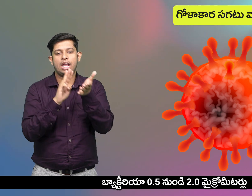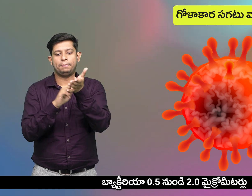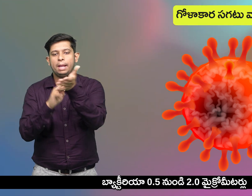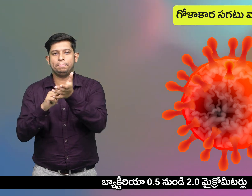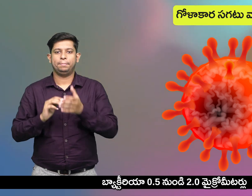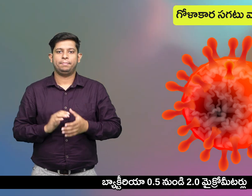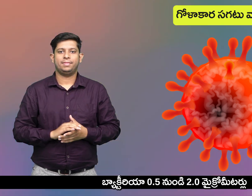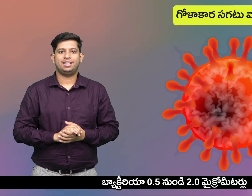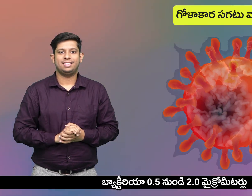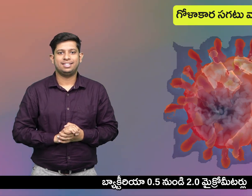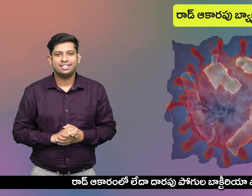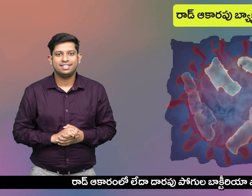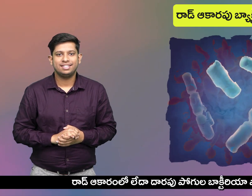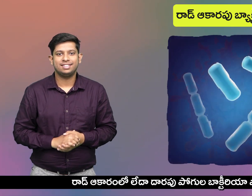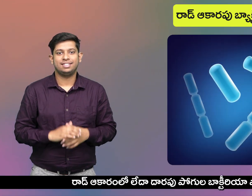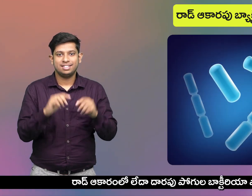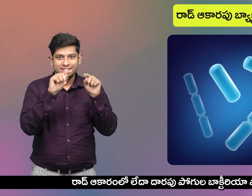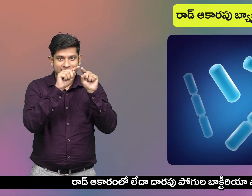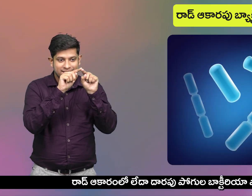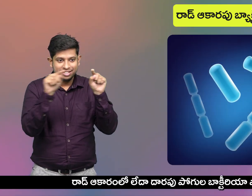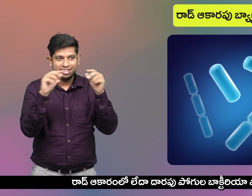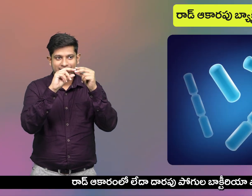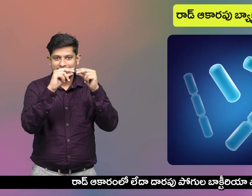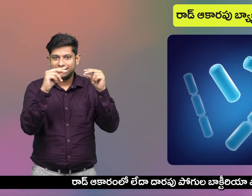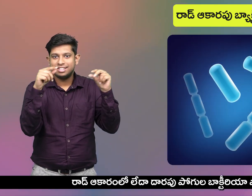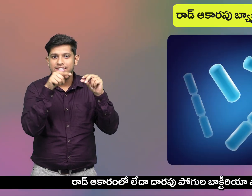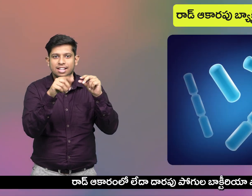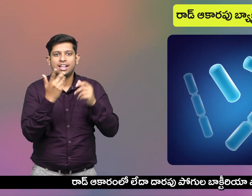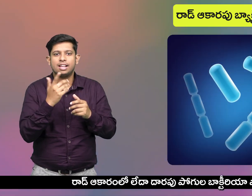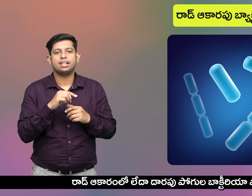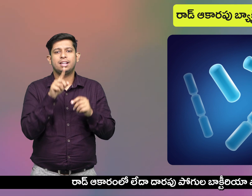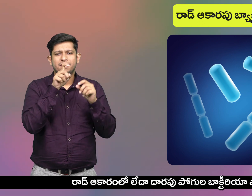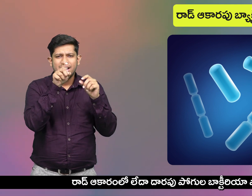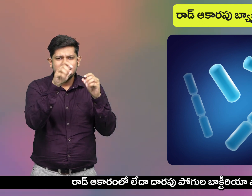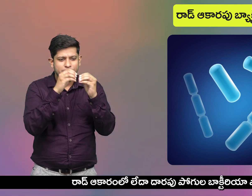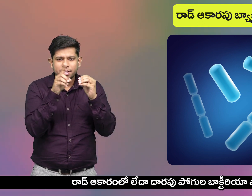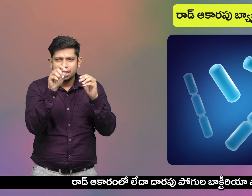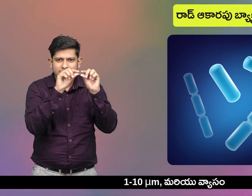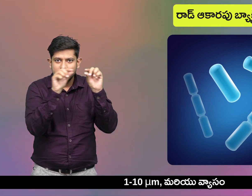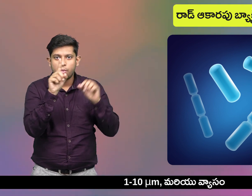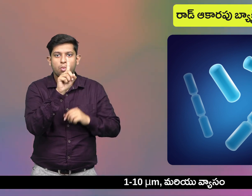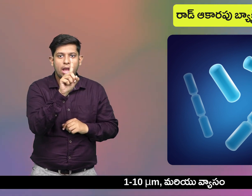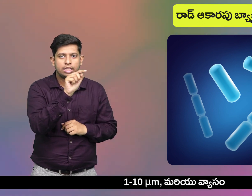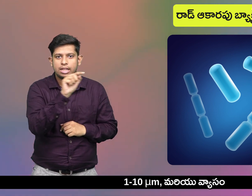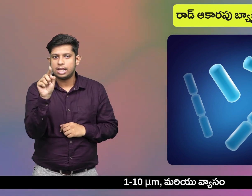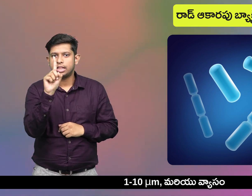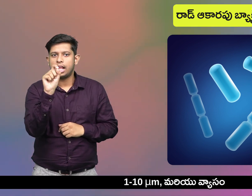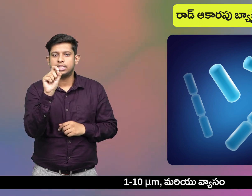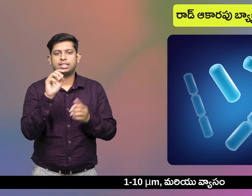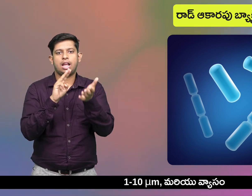మైక్రోమీటర్లు. రోడ్ ఆకారంలో లేదా దారపు పోగుల బ్యాక్టీరియా పొడవు 1 నుండి 10